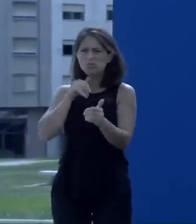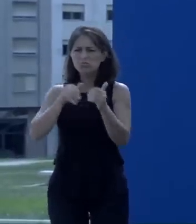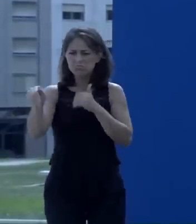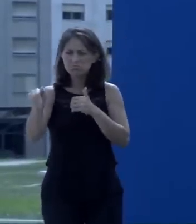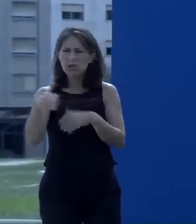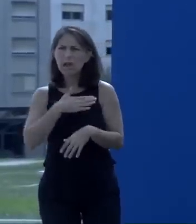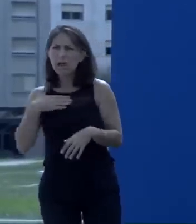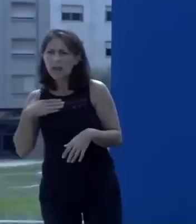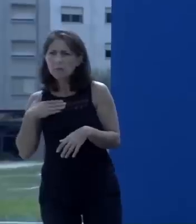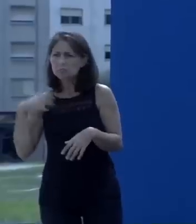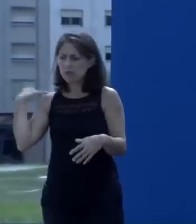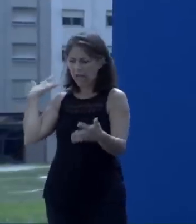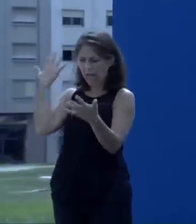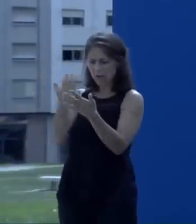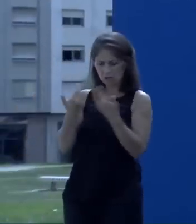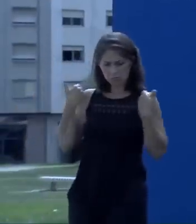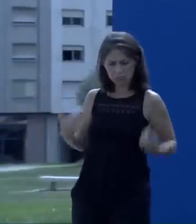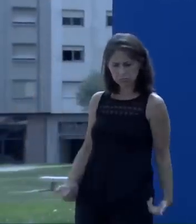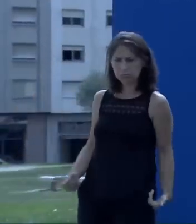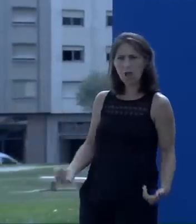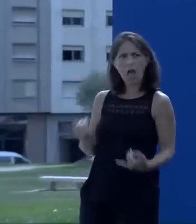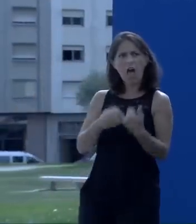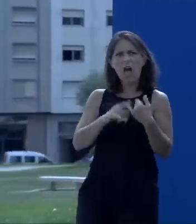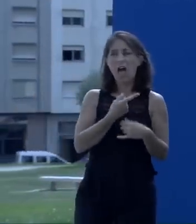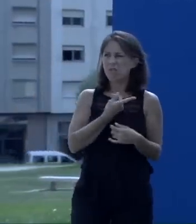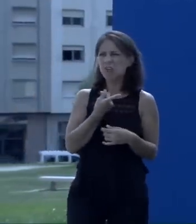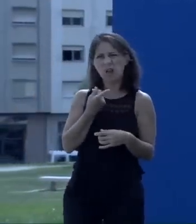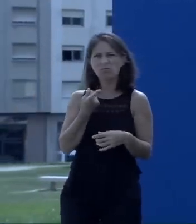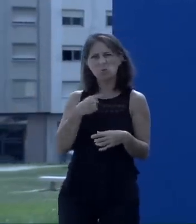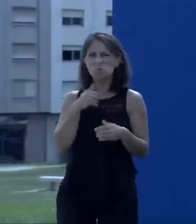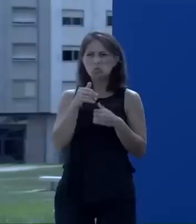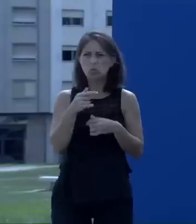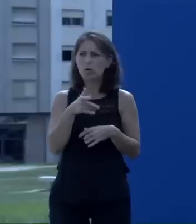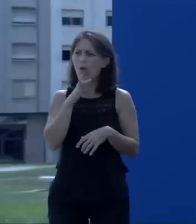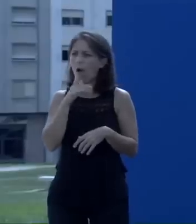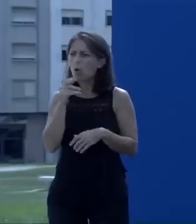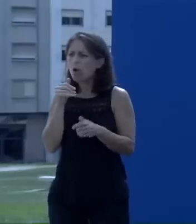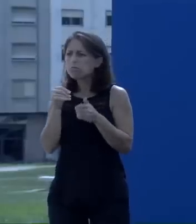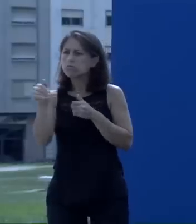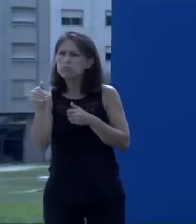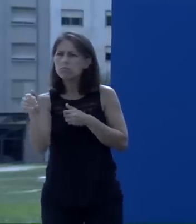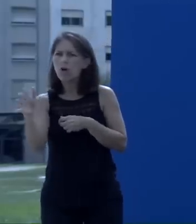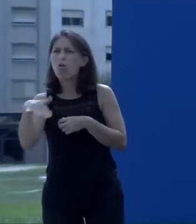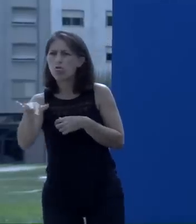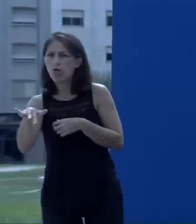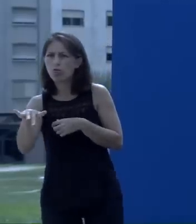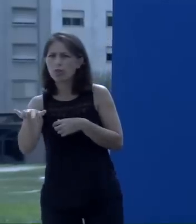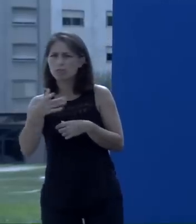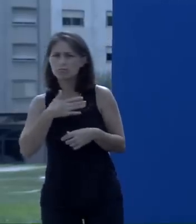explicando que é o que fomos, que é o que a onde nos levaron e a onde queremos camiñar nós. Queríamos